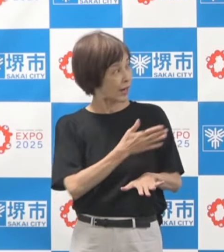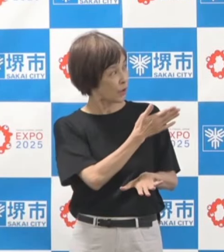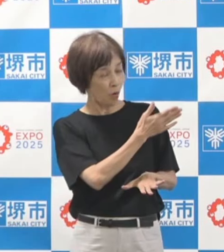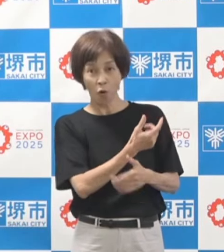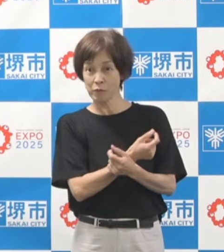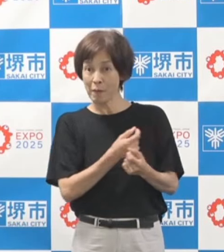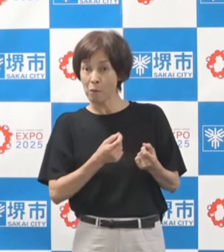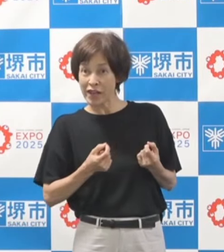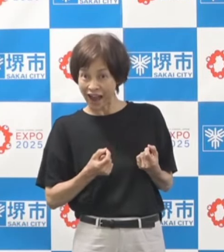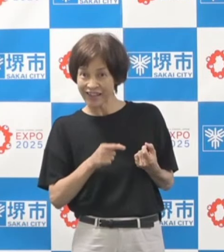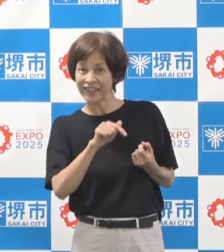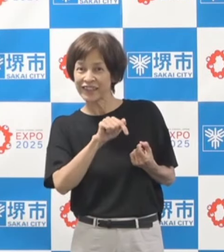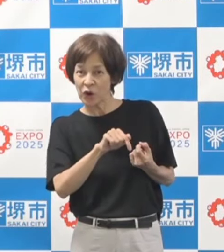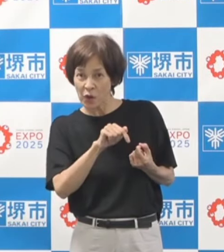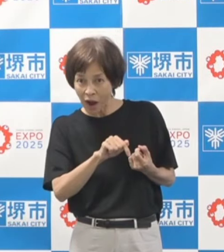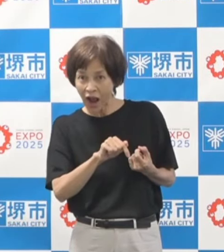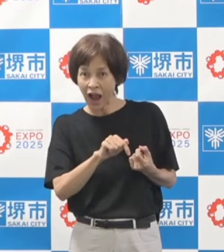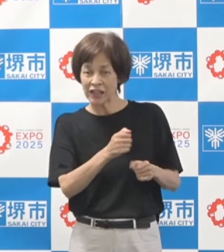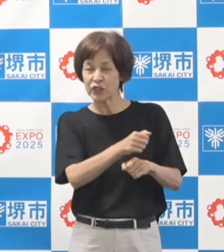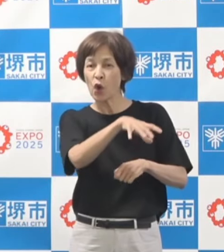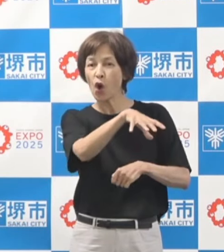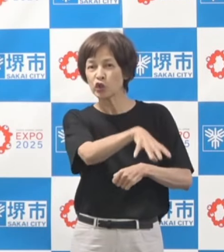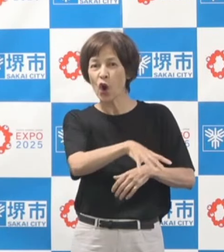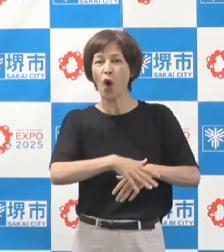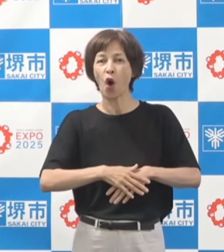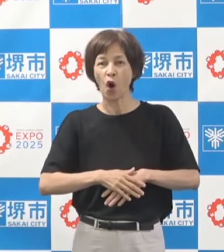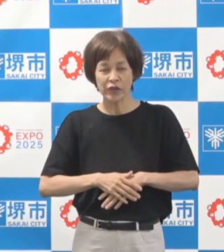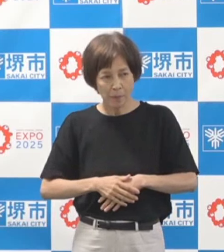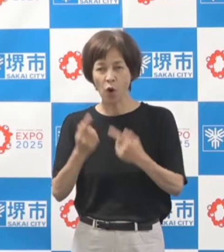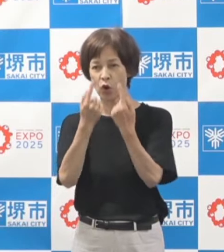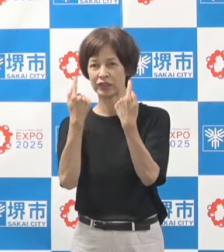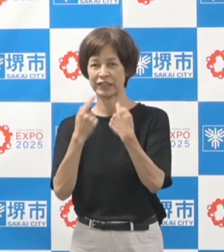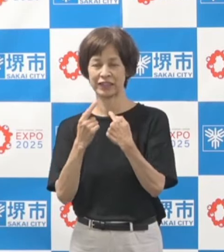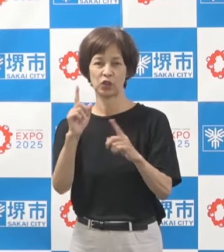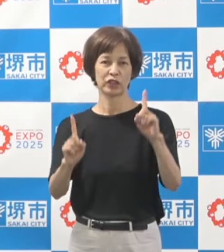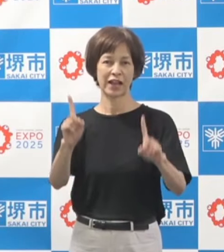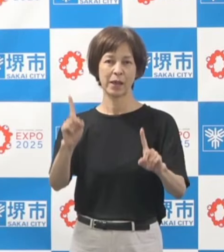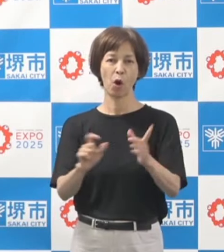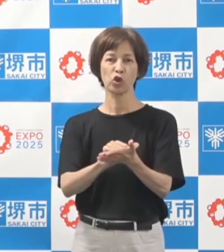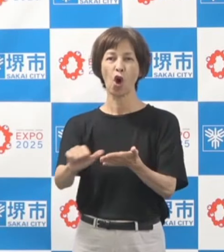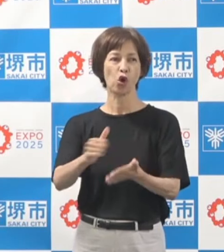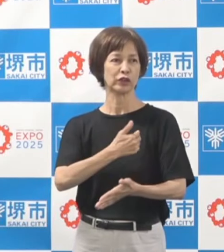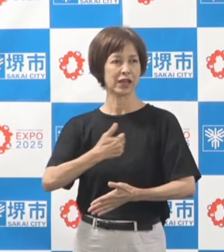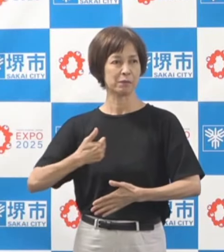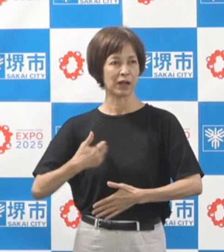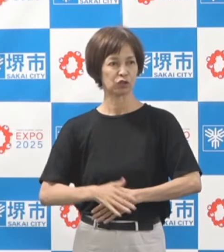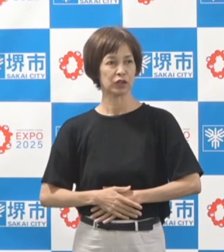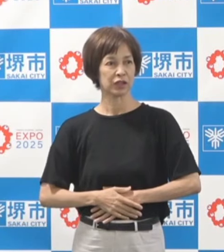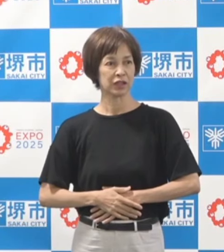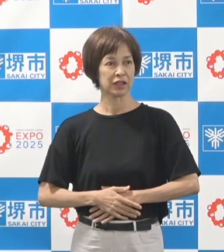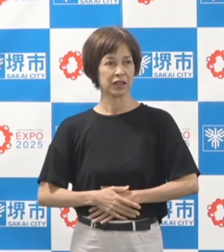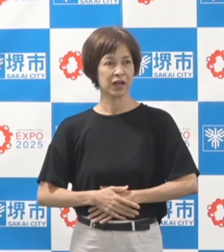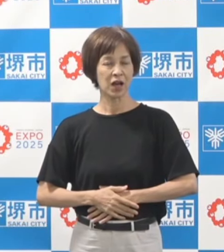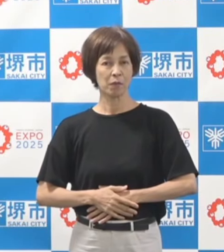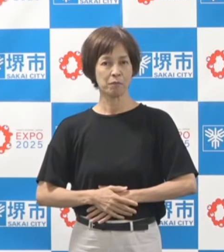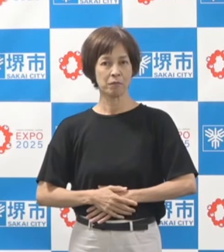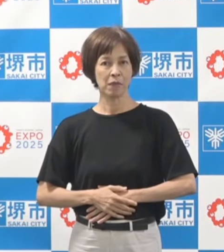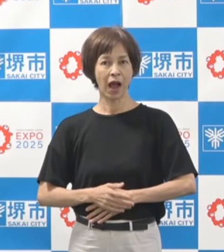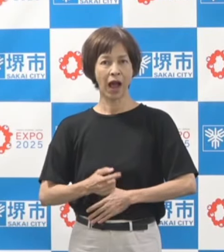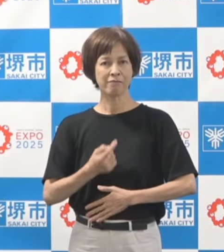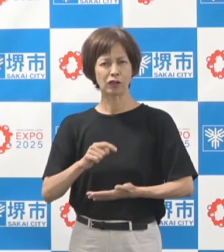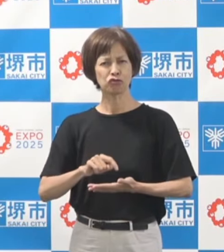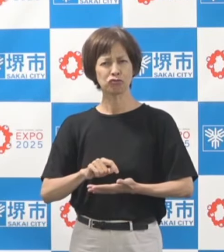業については事業所でも個人でもどちらでも登録はできます。 単純に10倍ぐらい欲しいなっていうわけでも